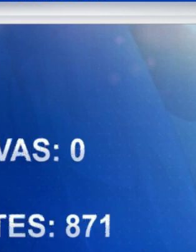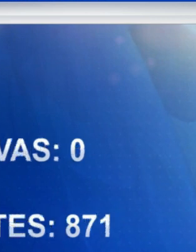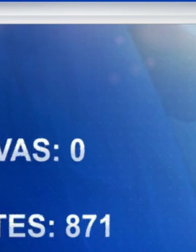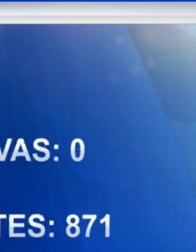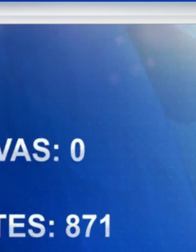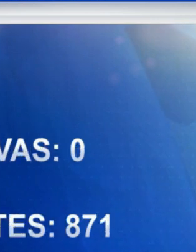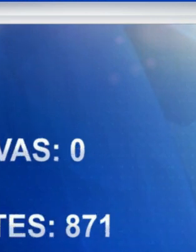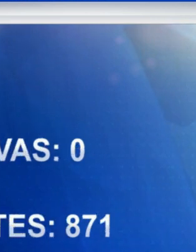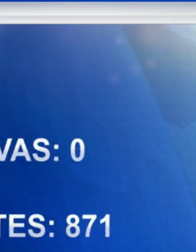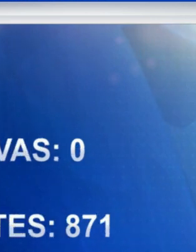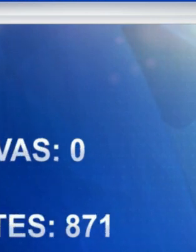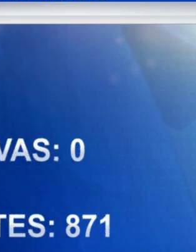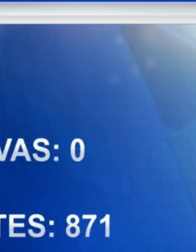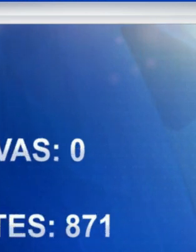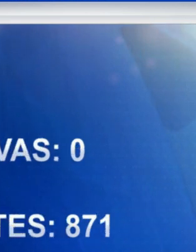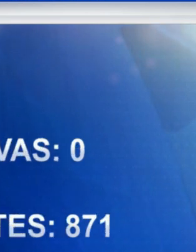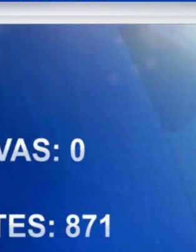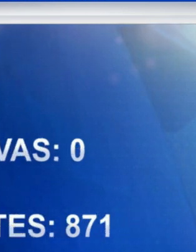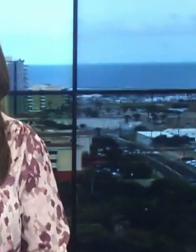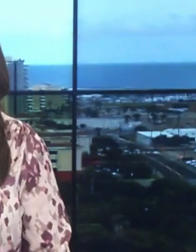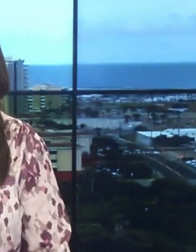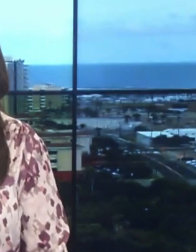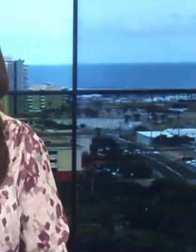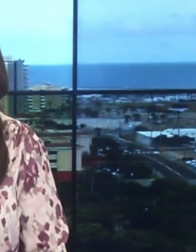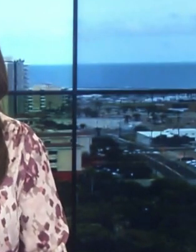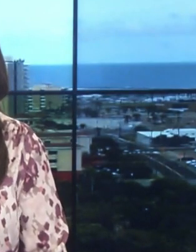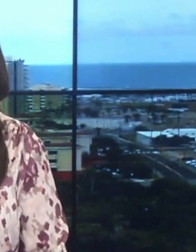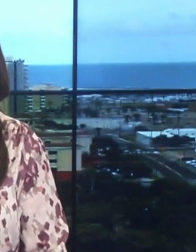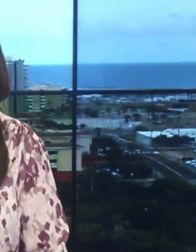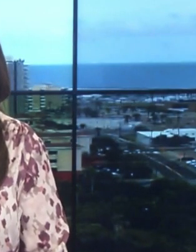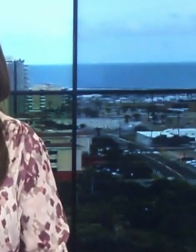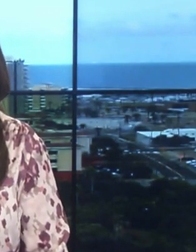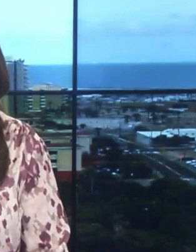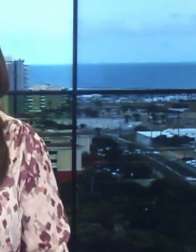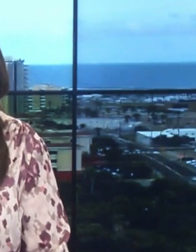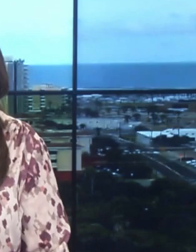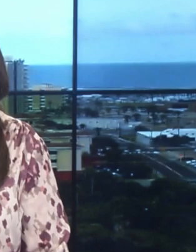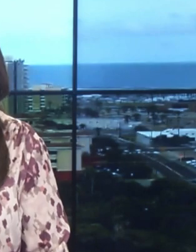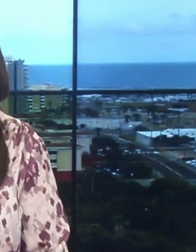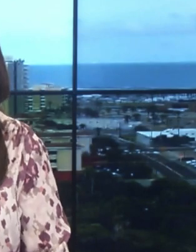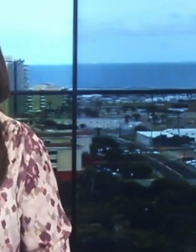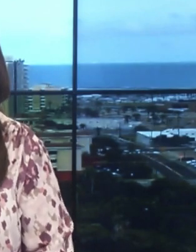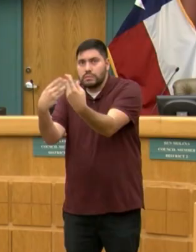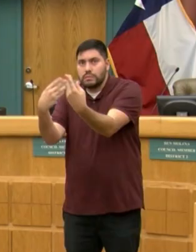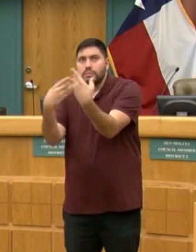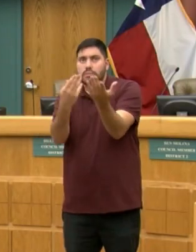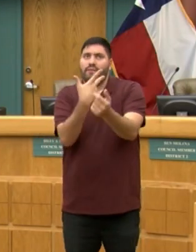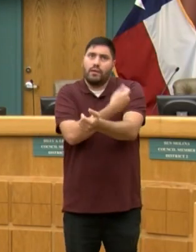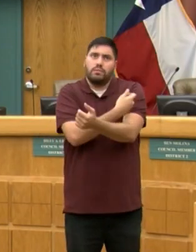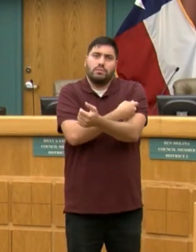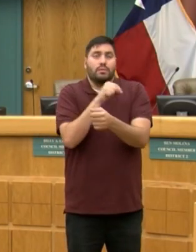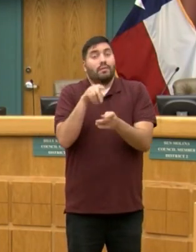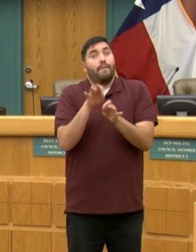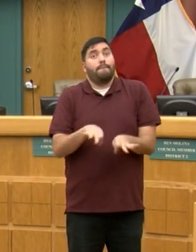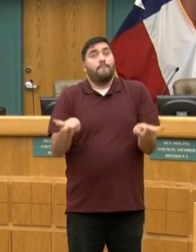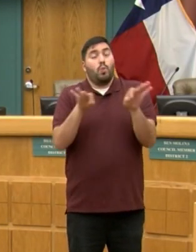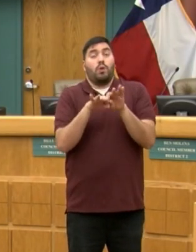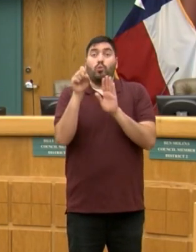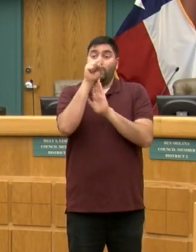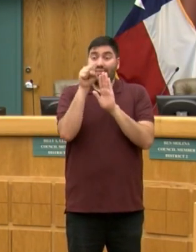y ante el aumento en casos funcionarios locales dijeron que el estado enviará recursos para afrontar la situación de salud wayne state